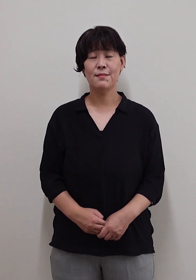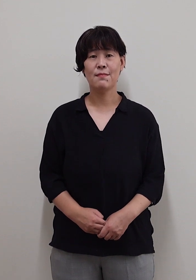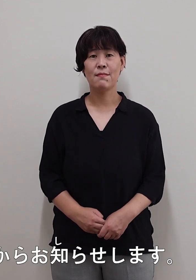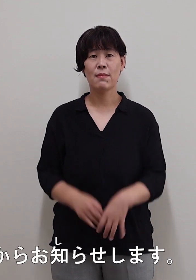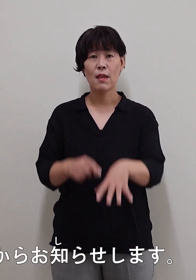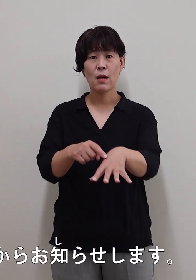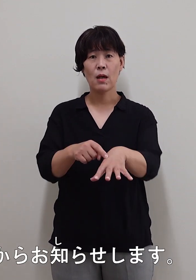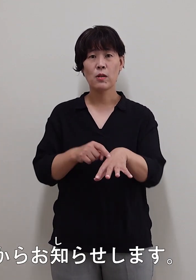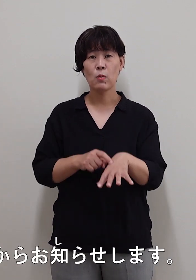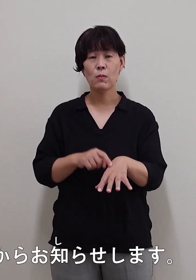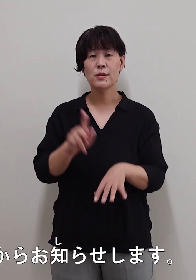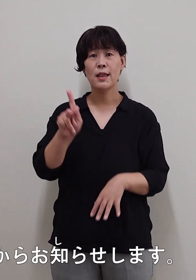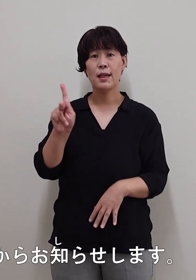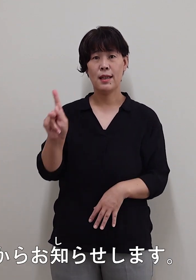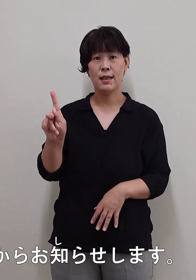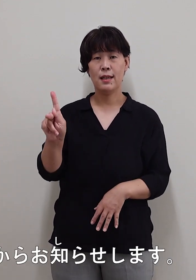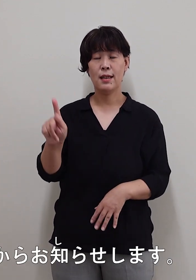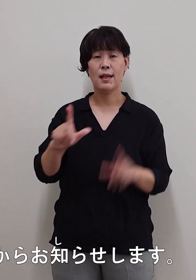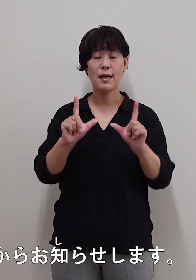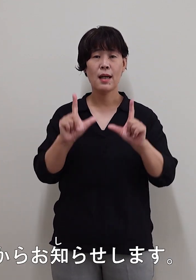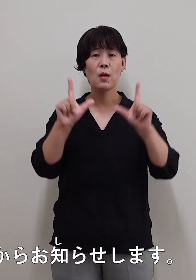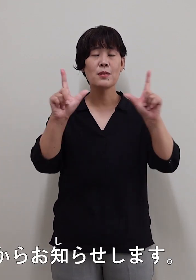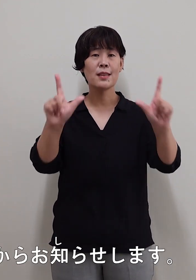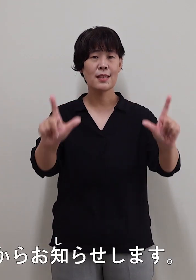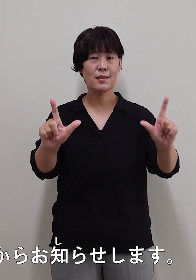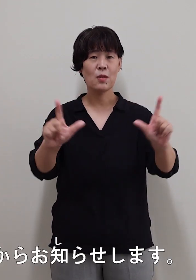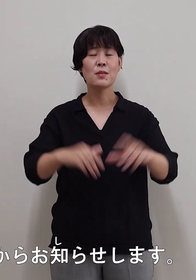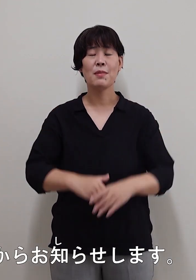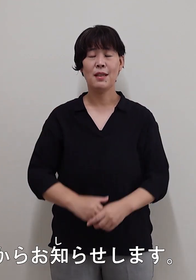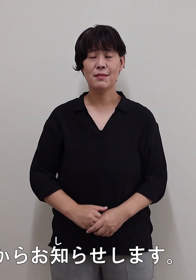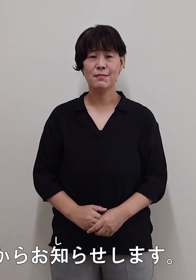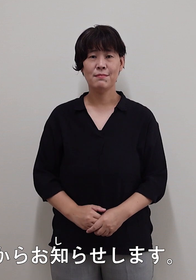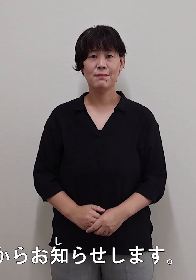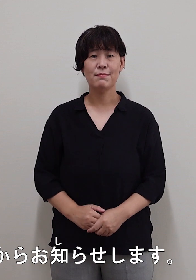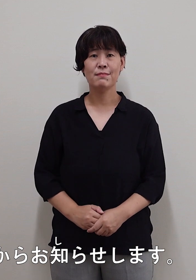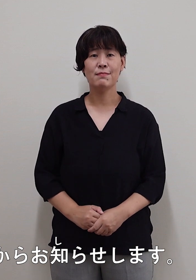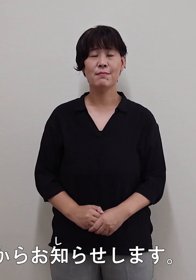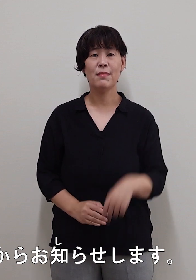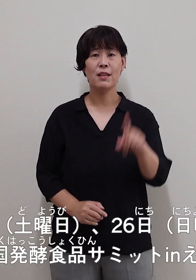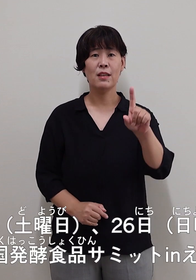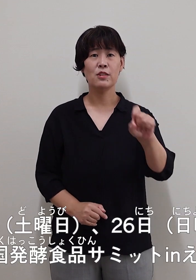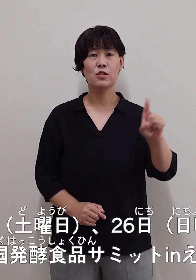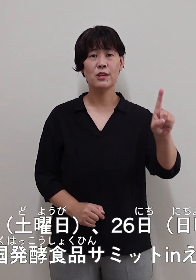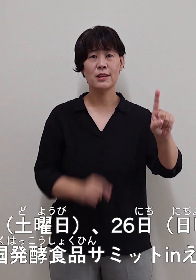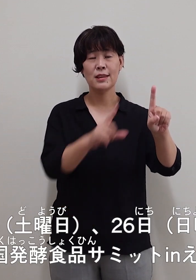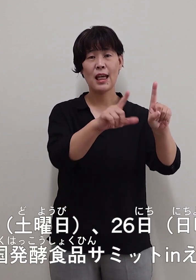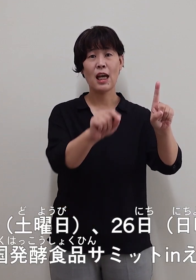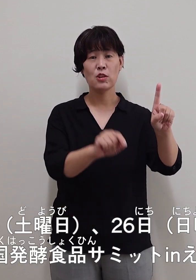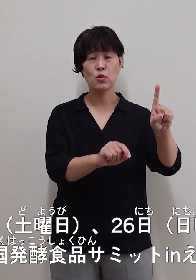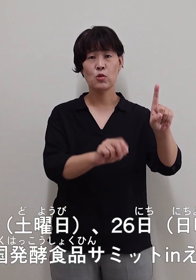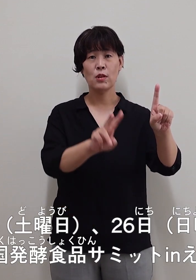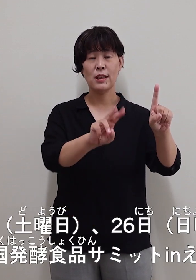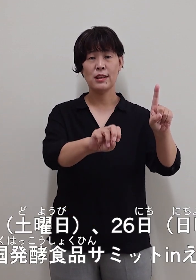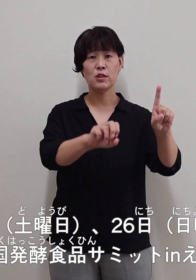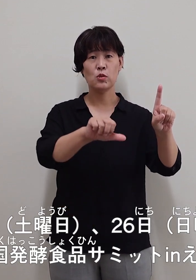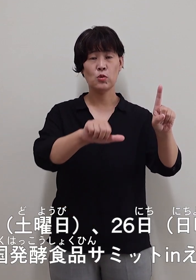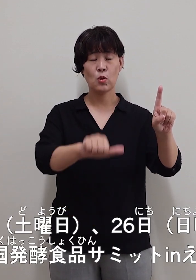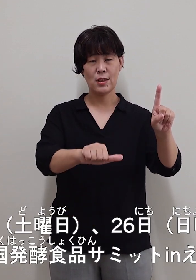脳性化からお知らせします。11月25日